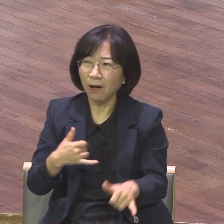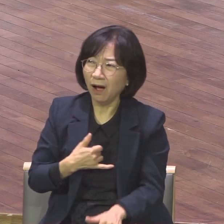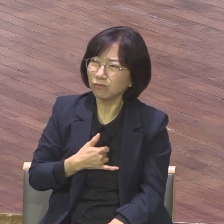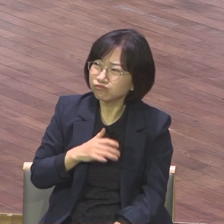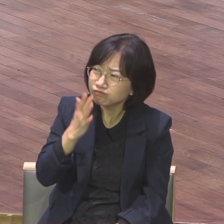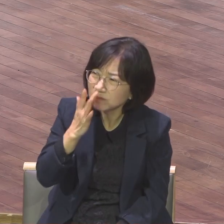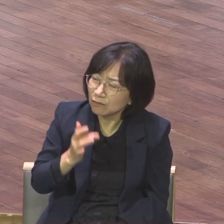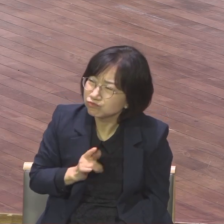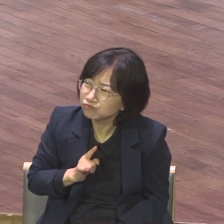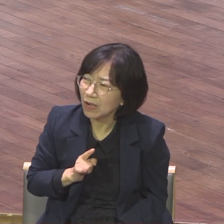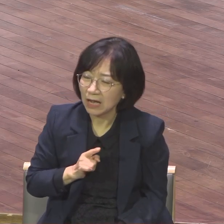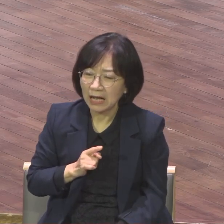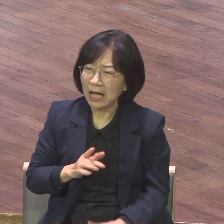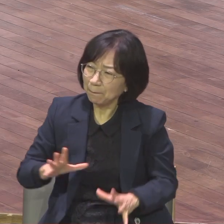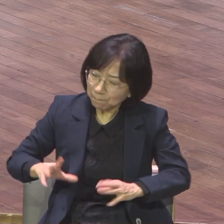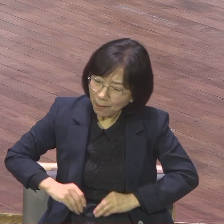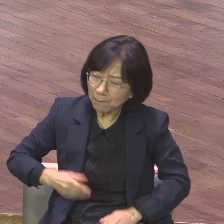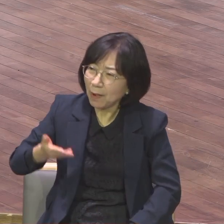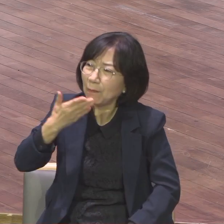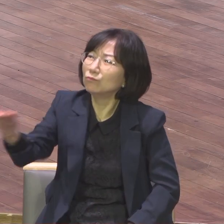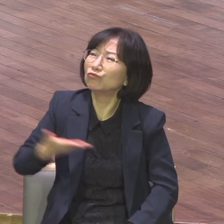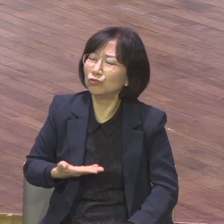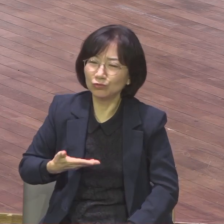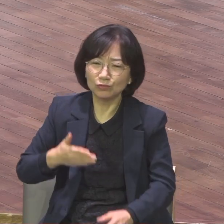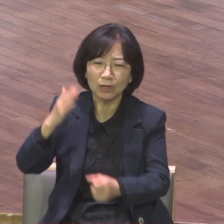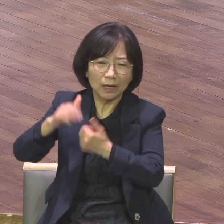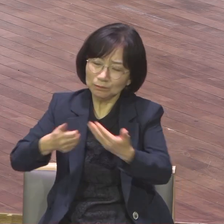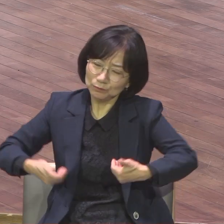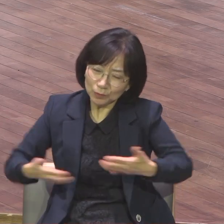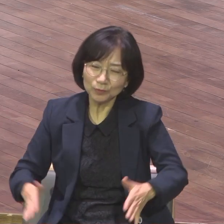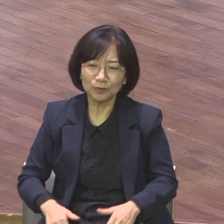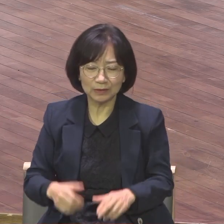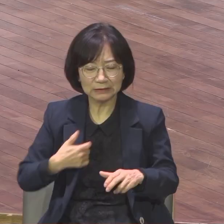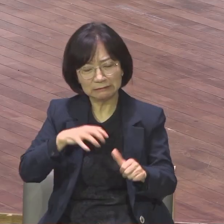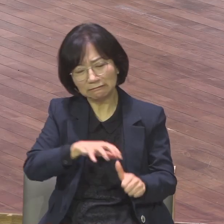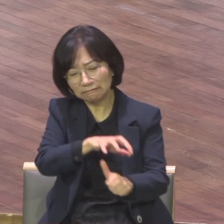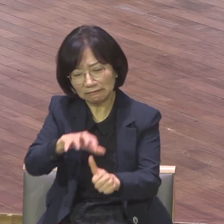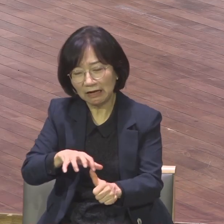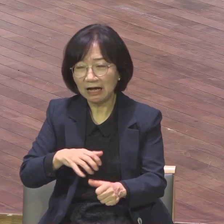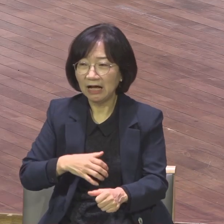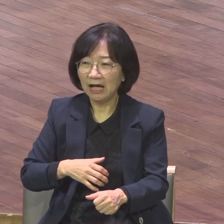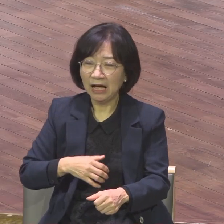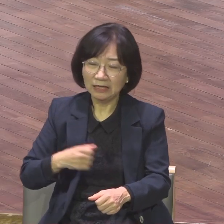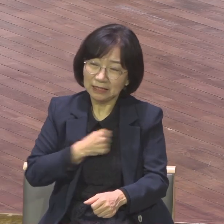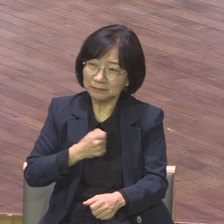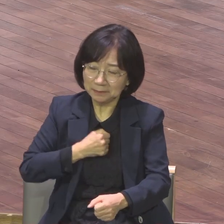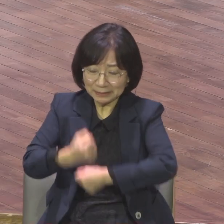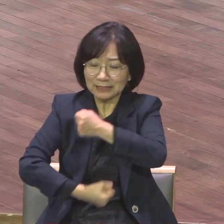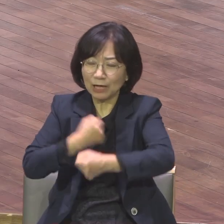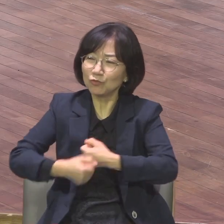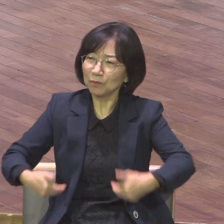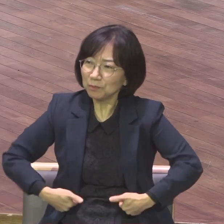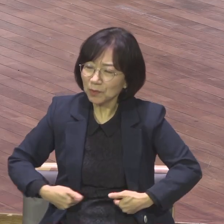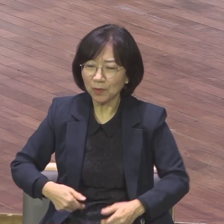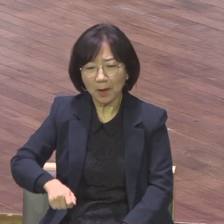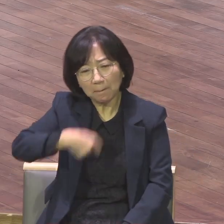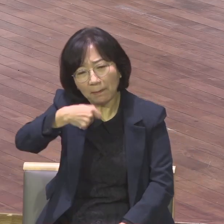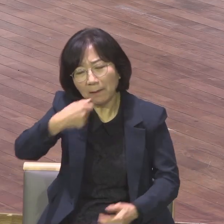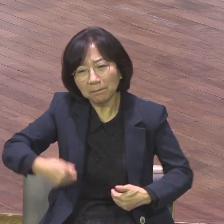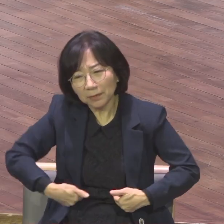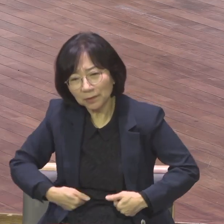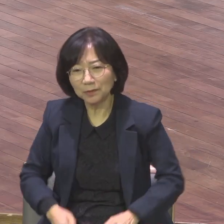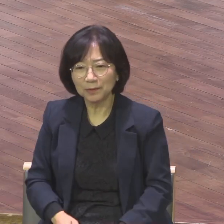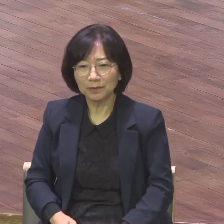죽겠는데 밥이나 주지. 지금 내가 지금 잡혀 있는데 좀 자유를 좀 주지. 그 말, 그런 육신적인